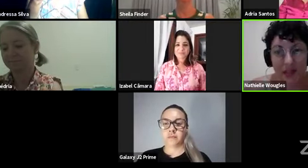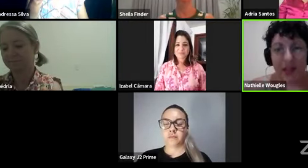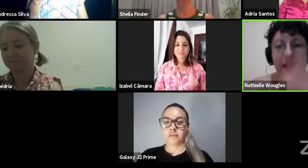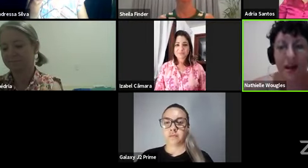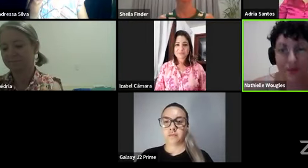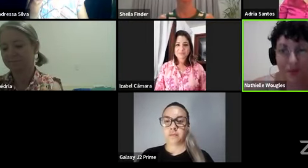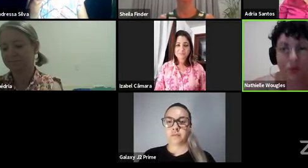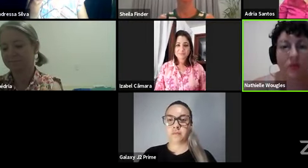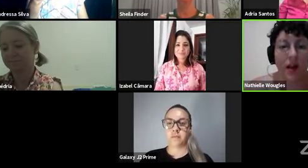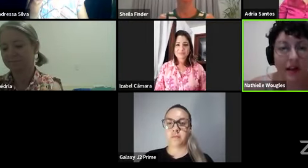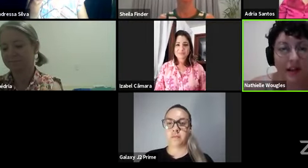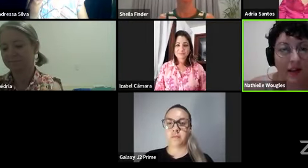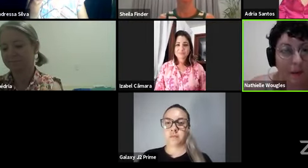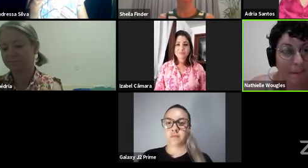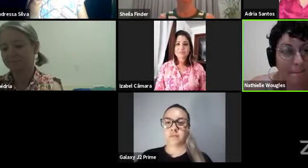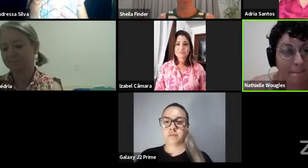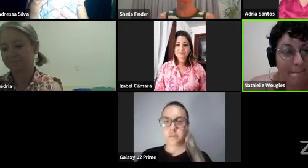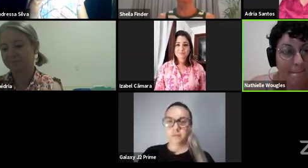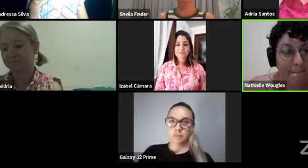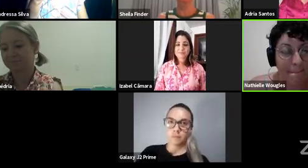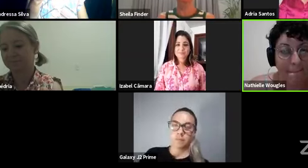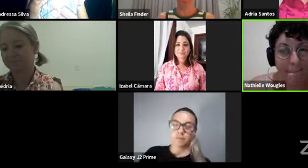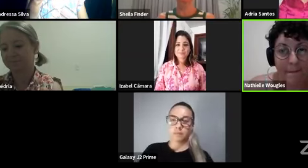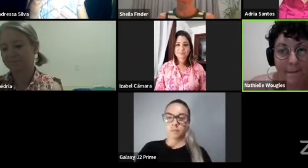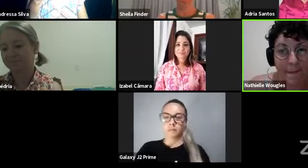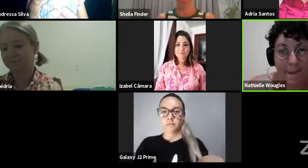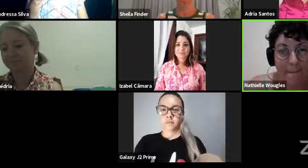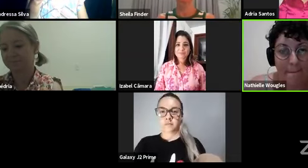vezes desligar, voltar, né?